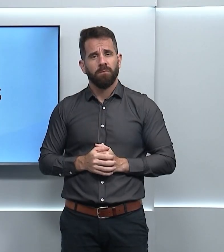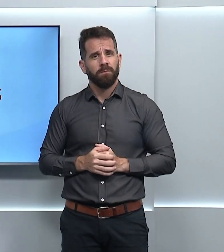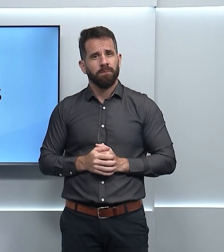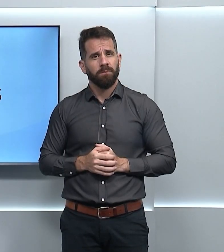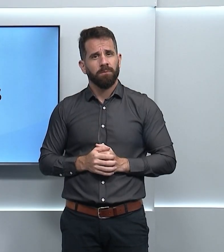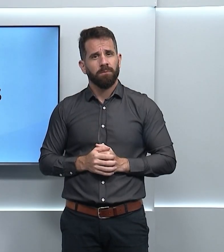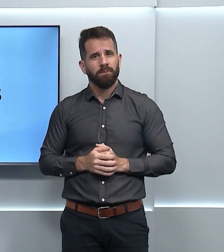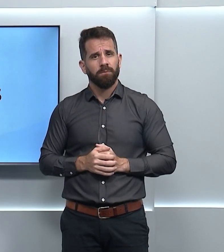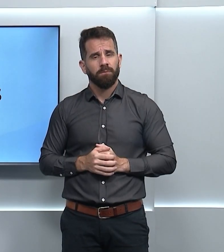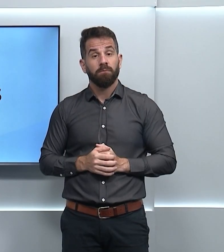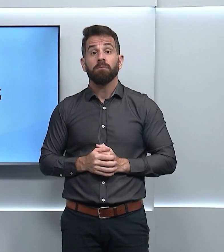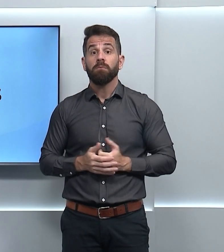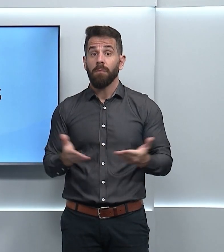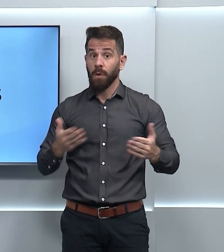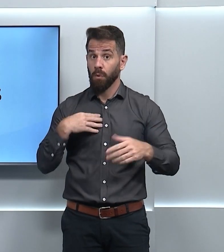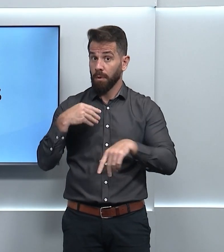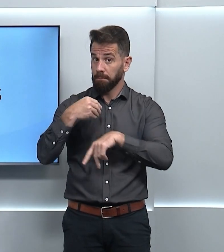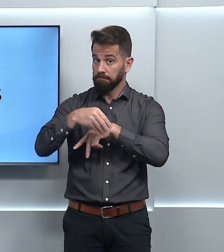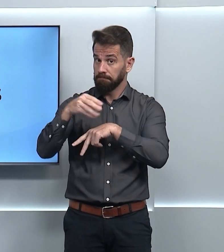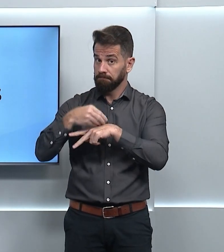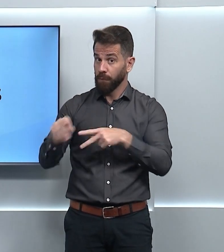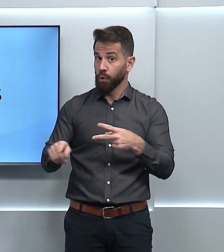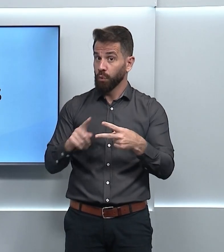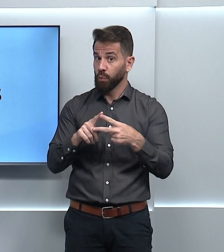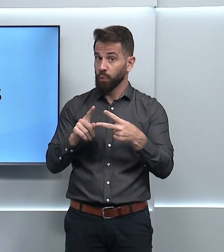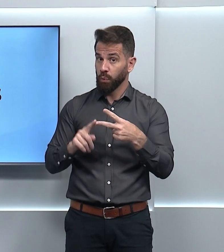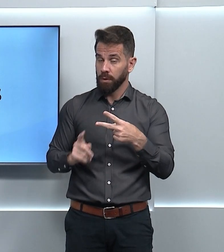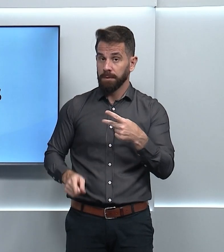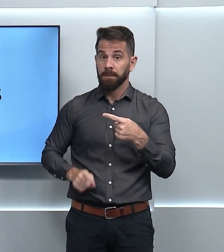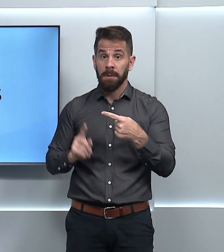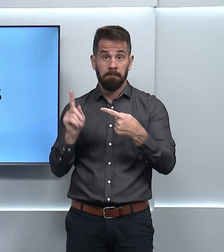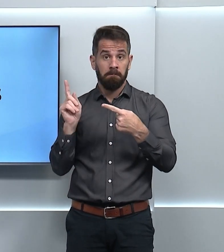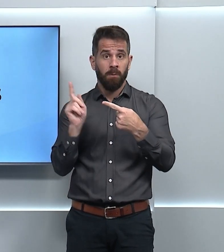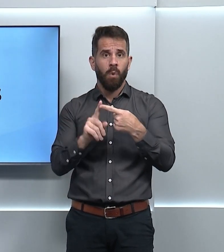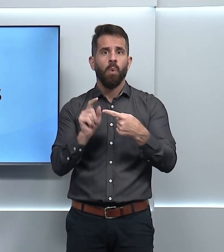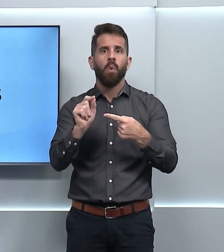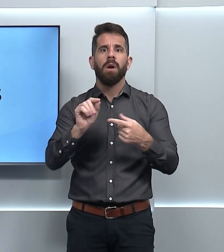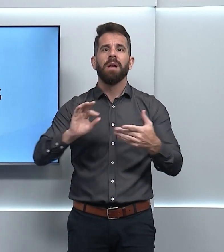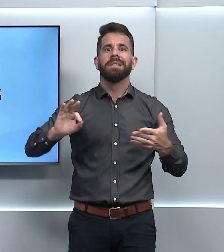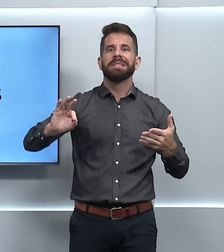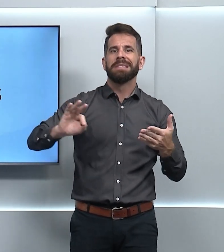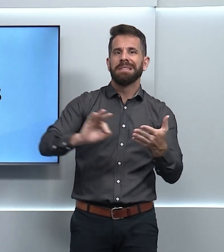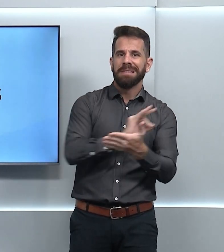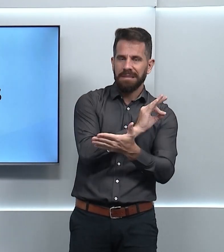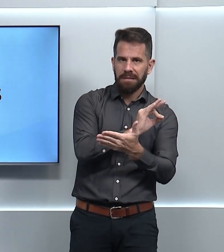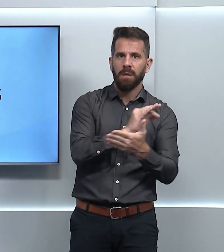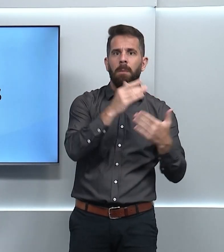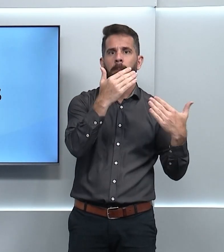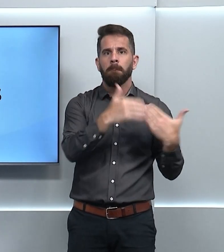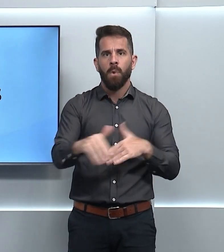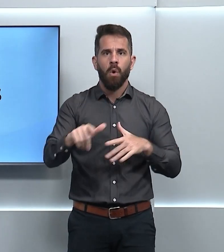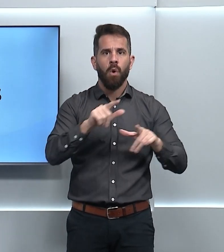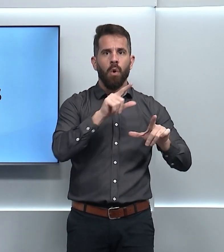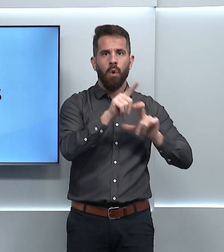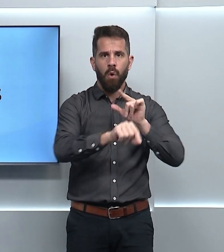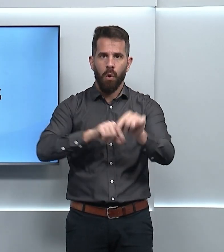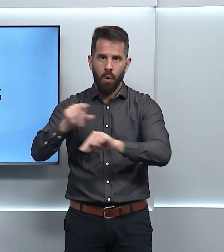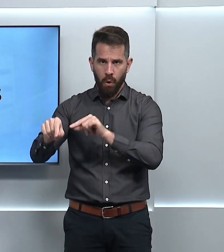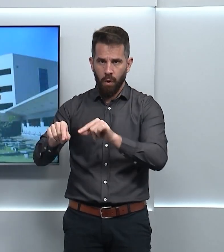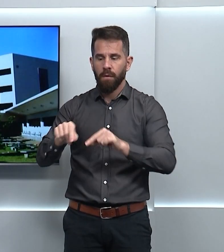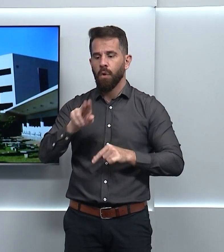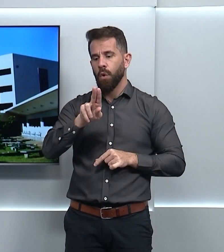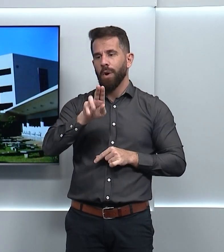E agora a gente tem duas dicas. A primeira é sobre as inscrições para o processo seletivo da Universidade Estadual de